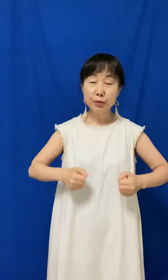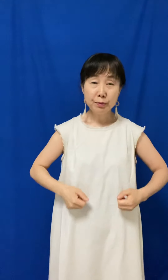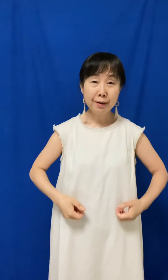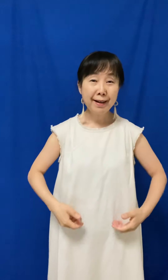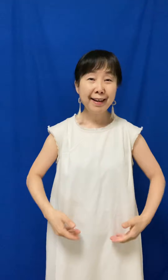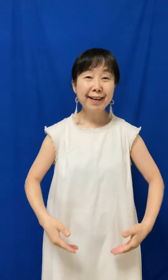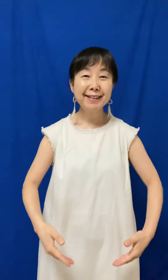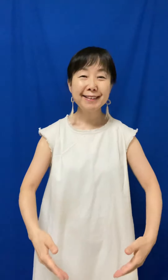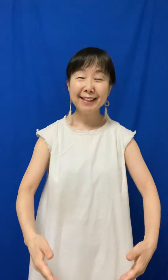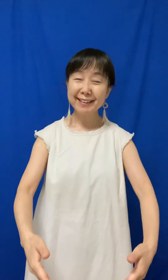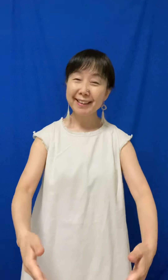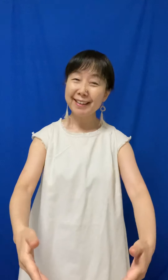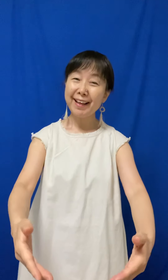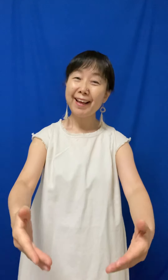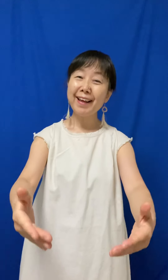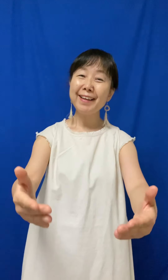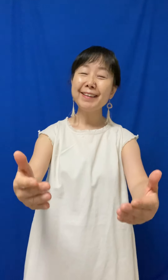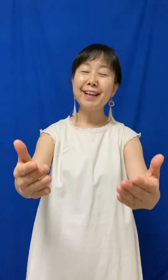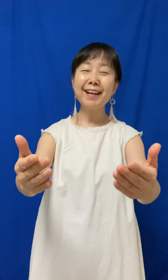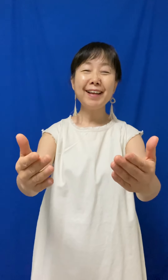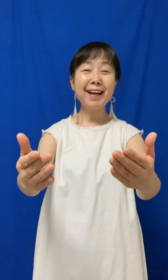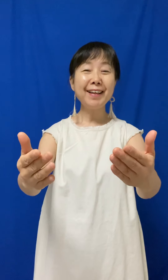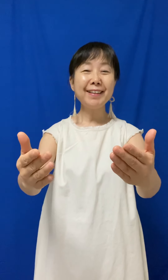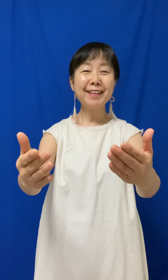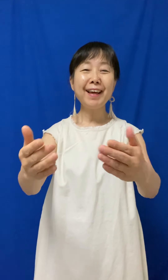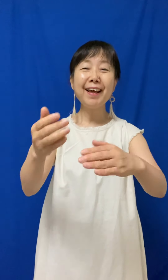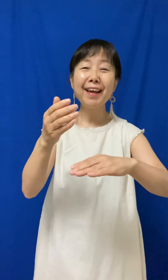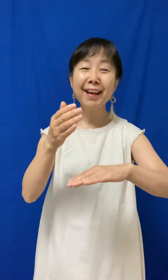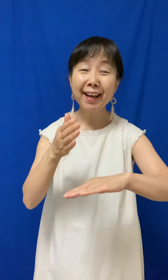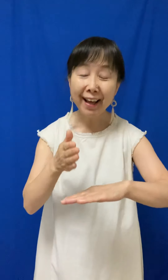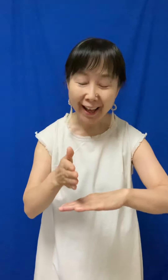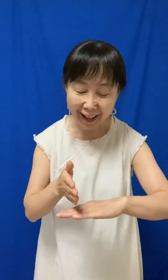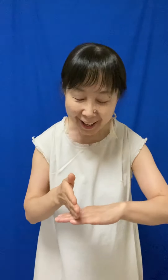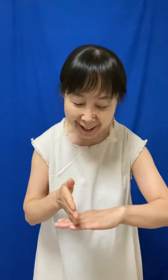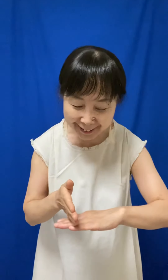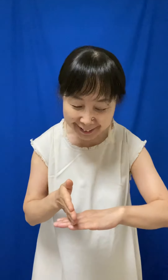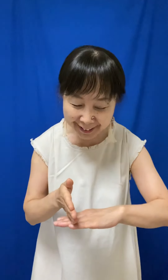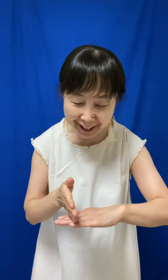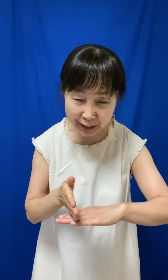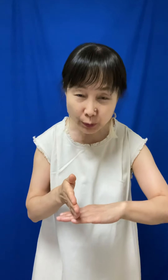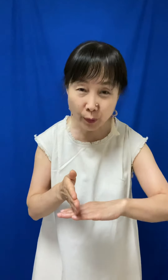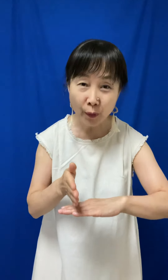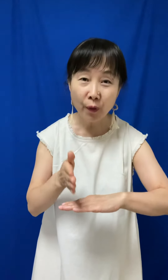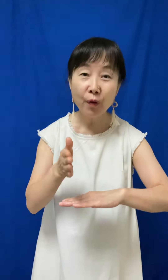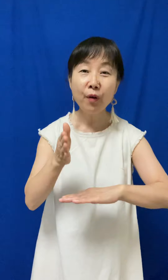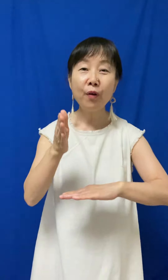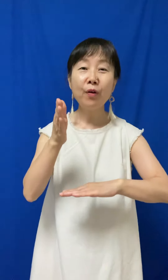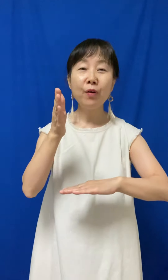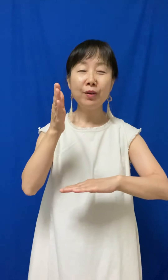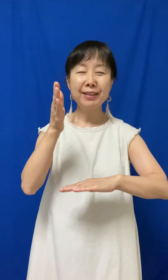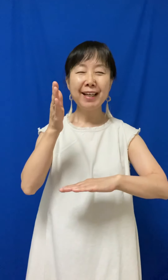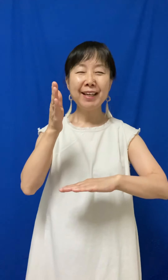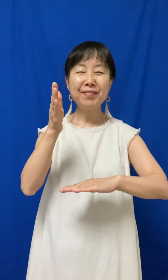生まれさせていただいてありがとうございます